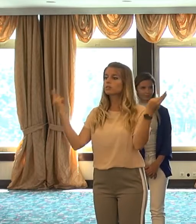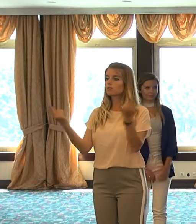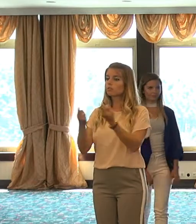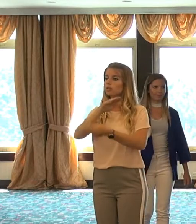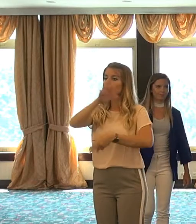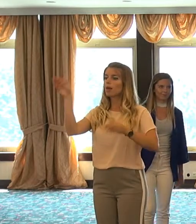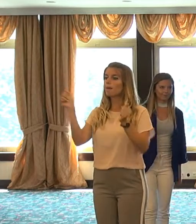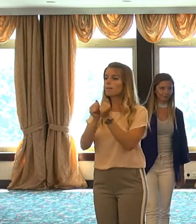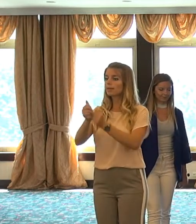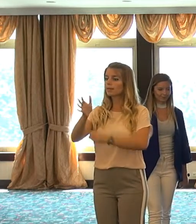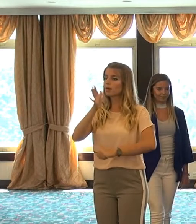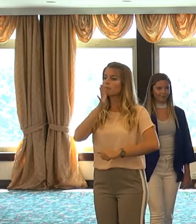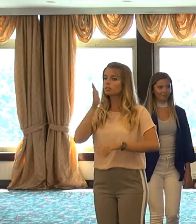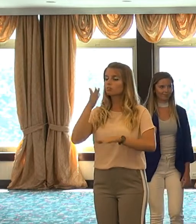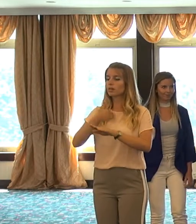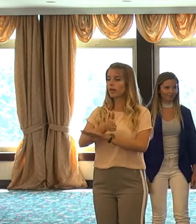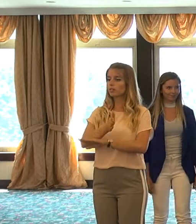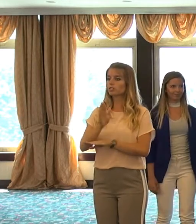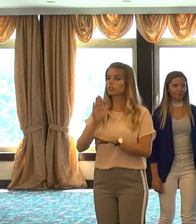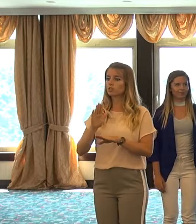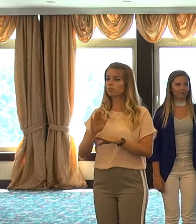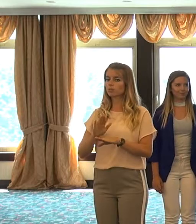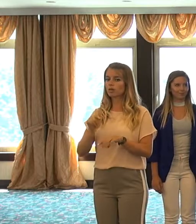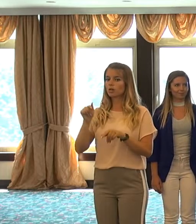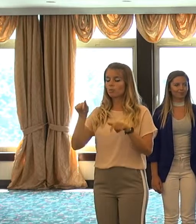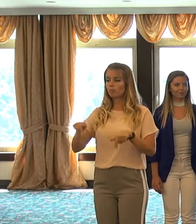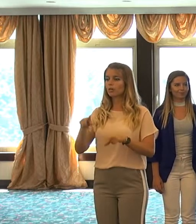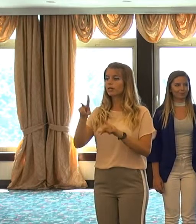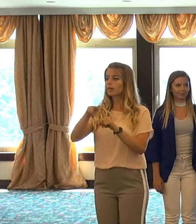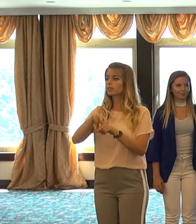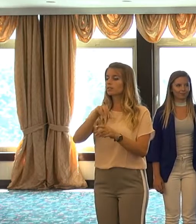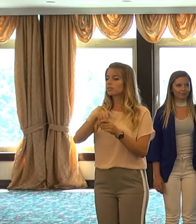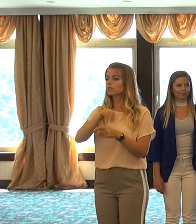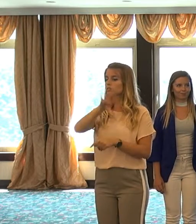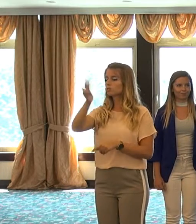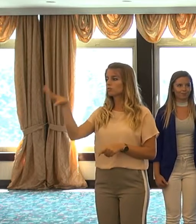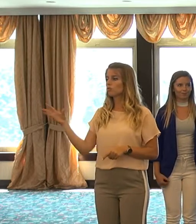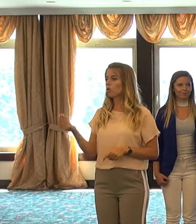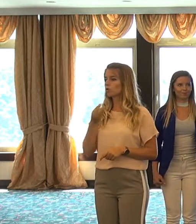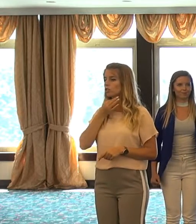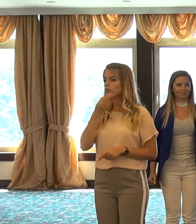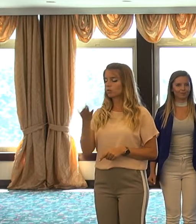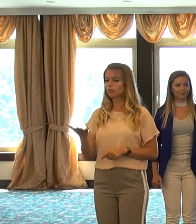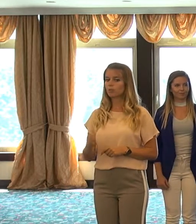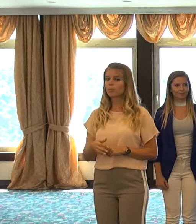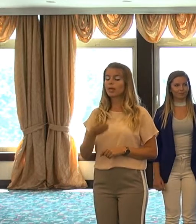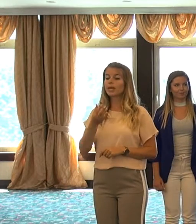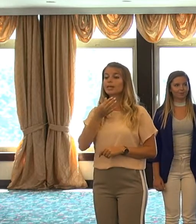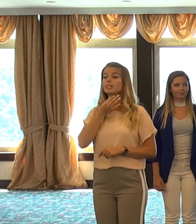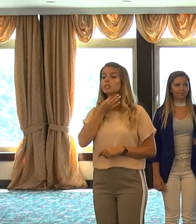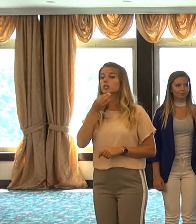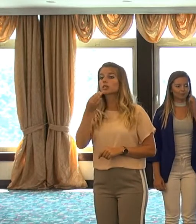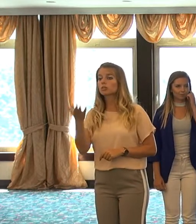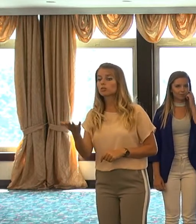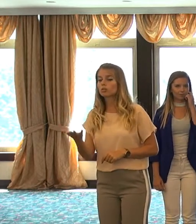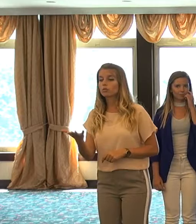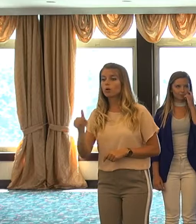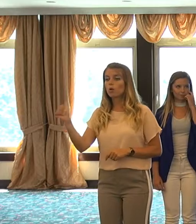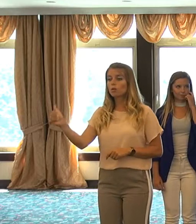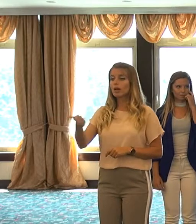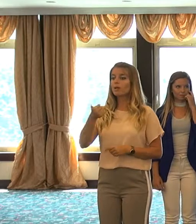birlikte bilişimle gerçekleştireceğiz arkadaşlar. Buraya katıldığınız için ben herkese teşekkür ederim. Teşekkürümün özellikle önemli bir